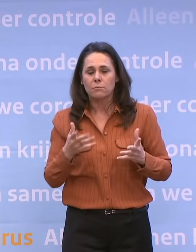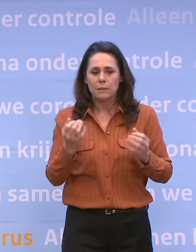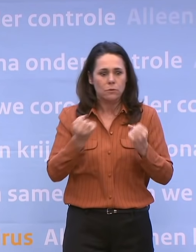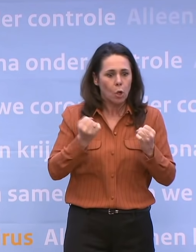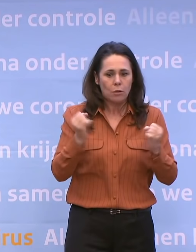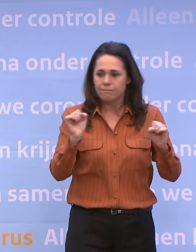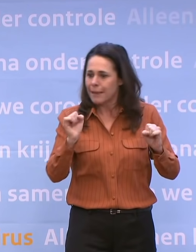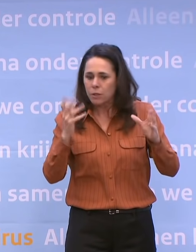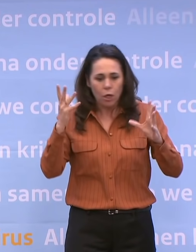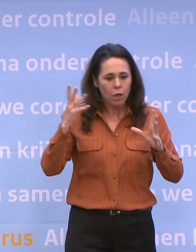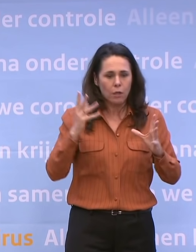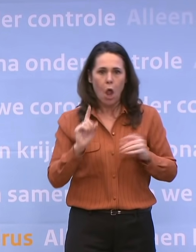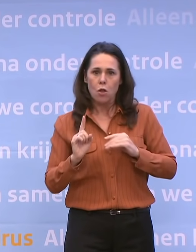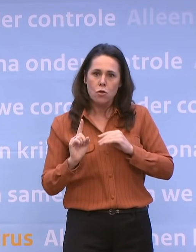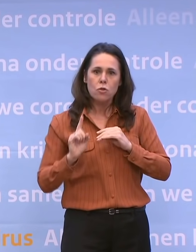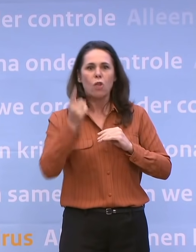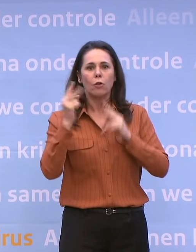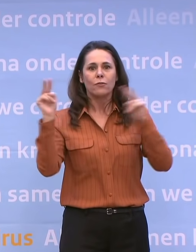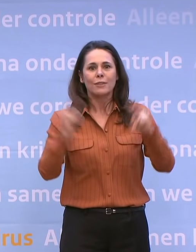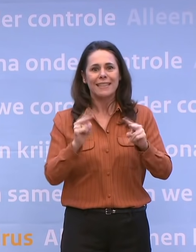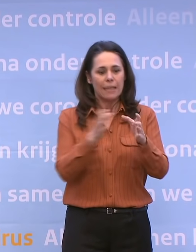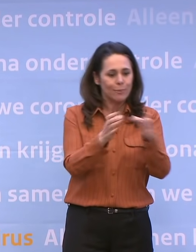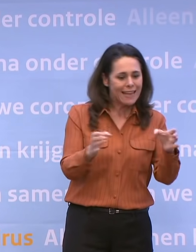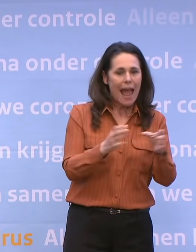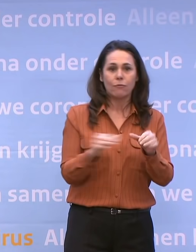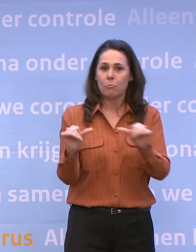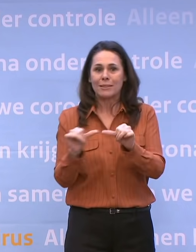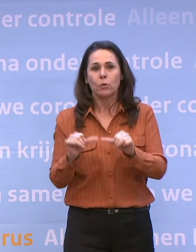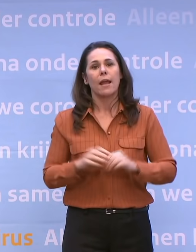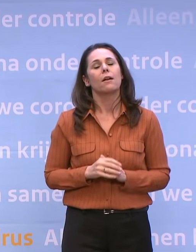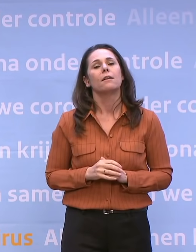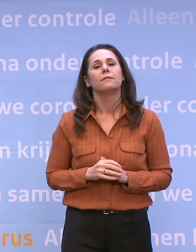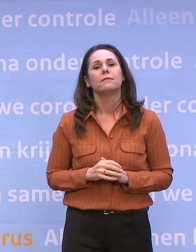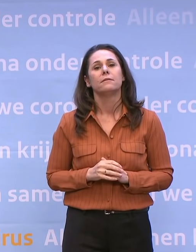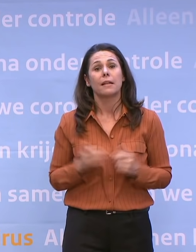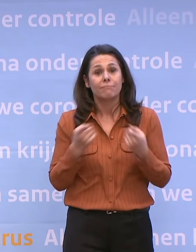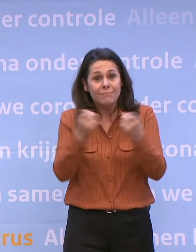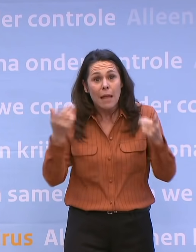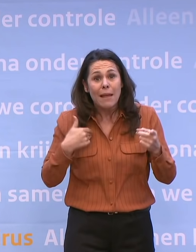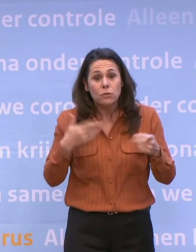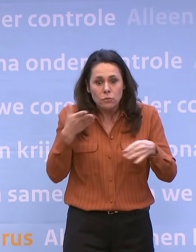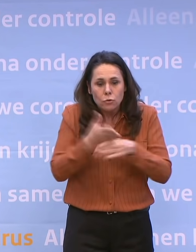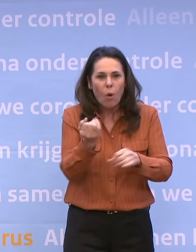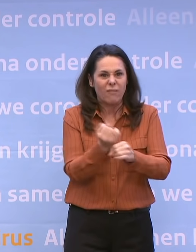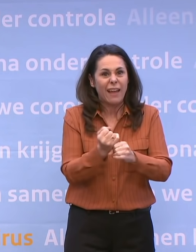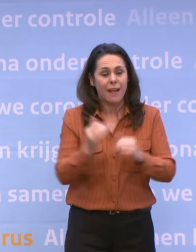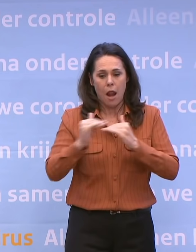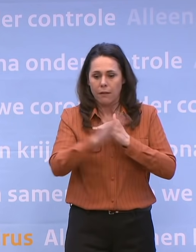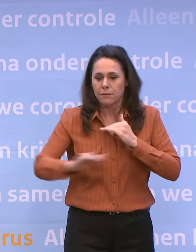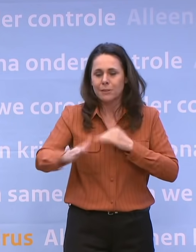zijn met noodvoorzieningen voor hun bedrijf en personeel. En voor alle doorwerkers die ons land draaiende